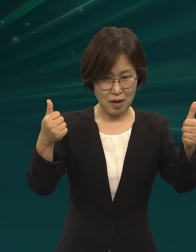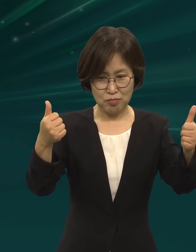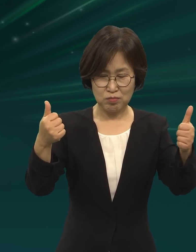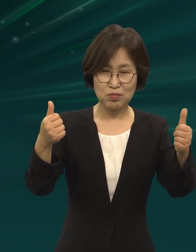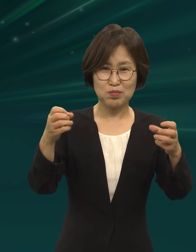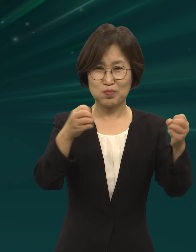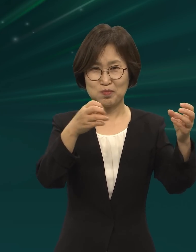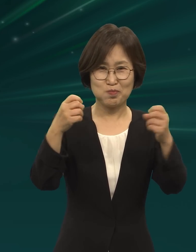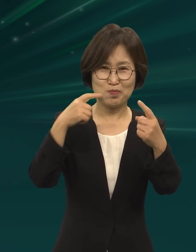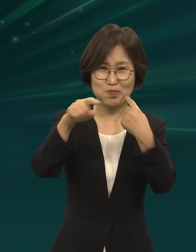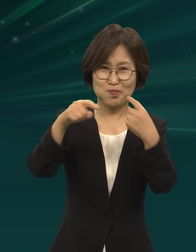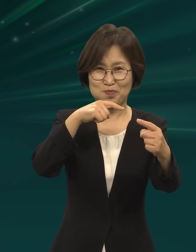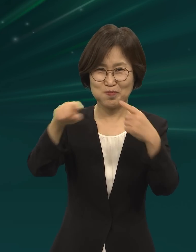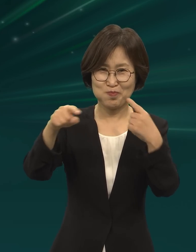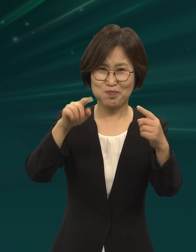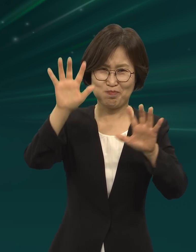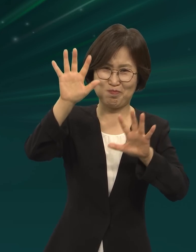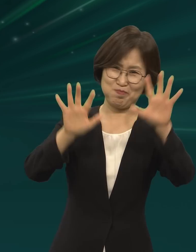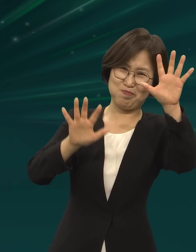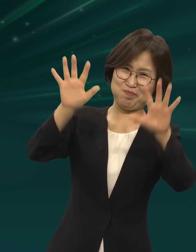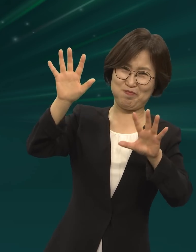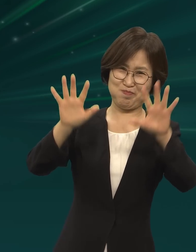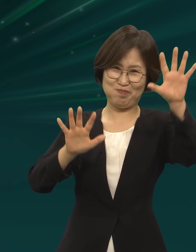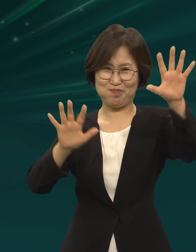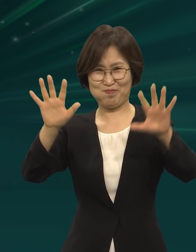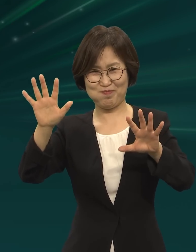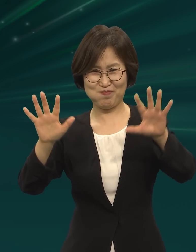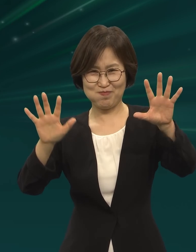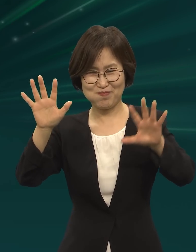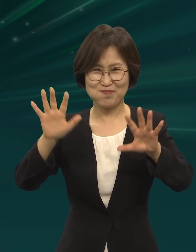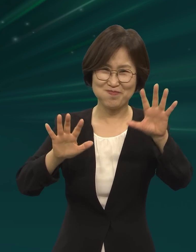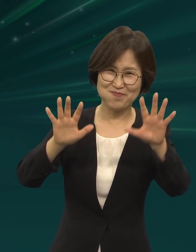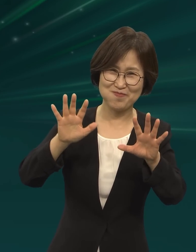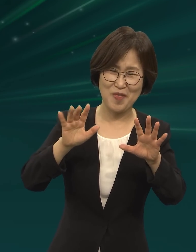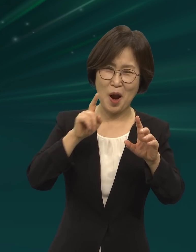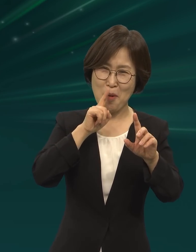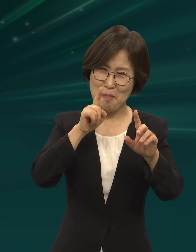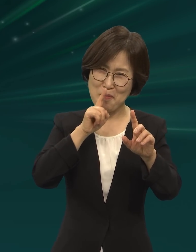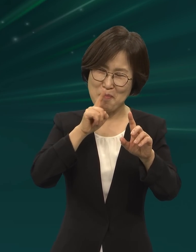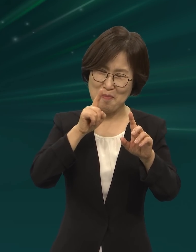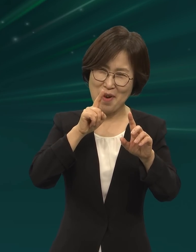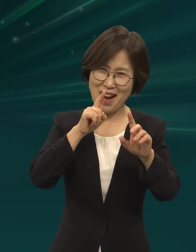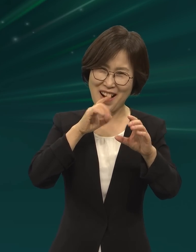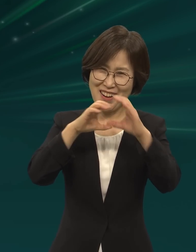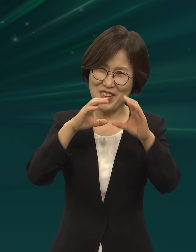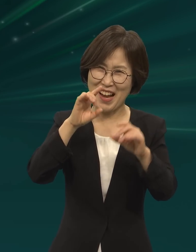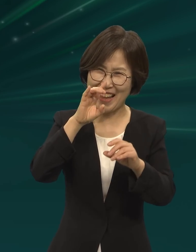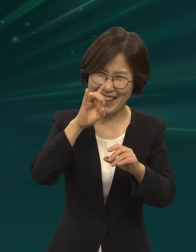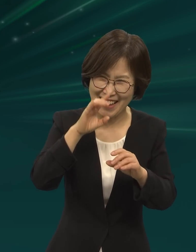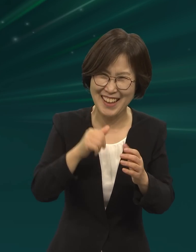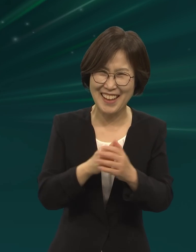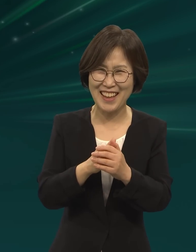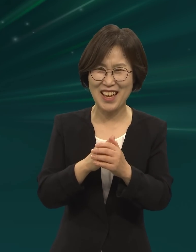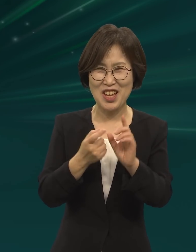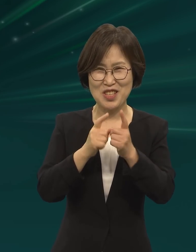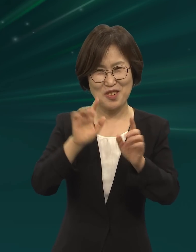랭귀지였습니다. 나한테 천돈, you come, I come.